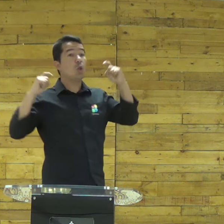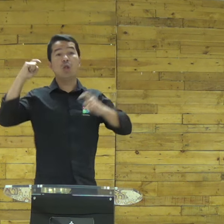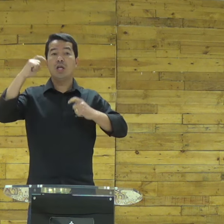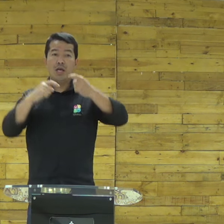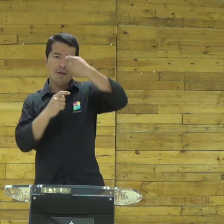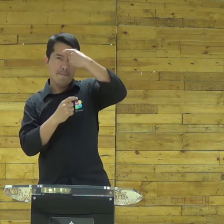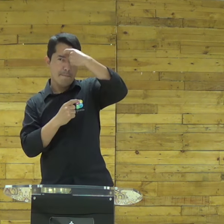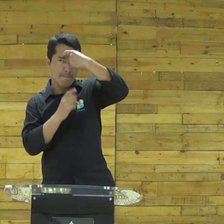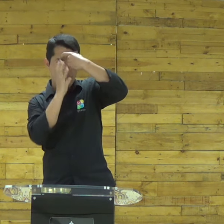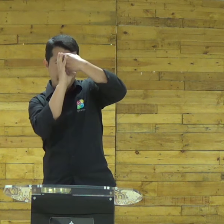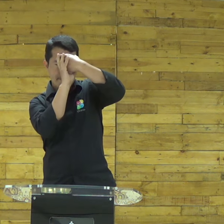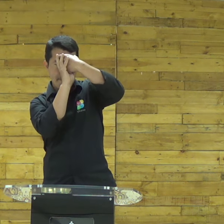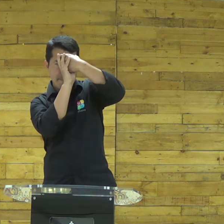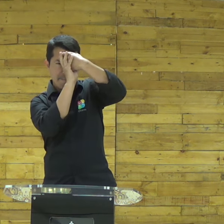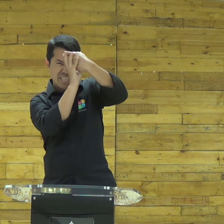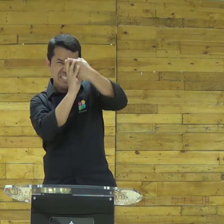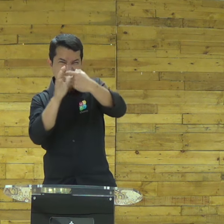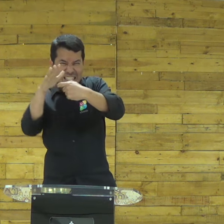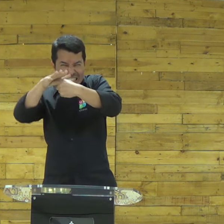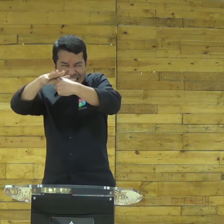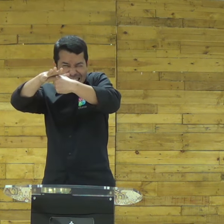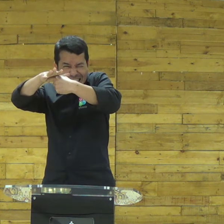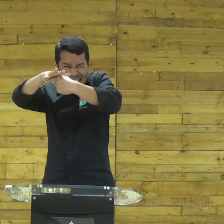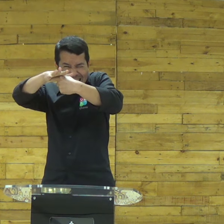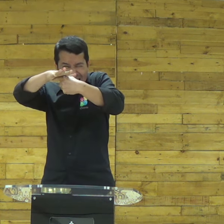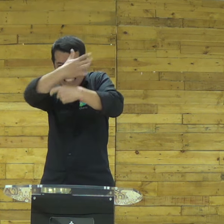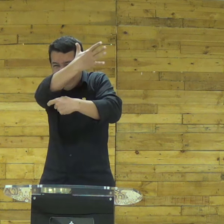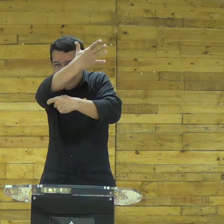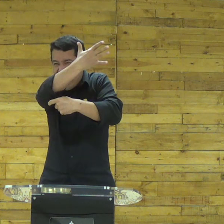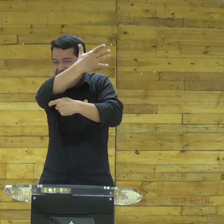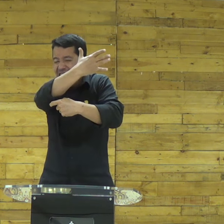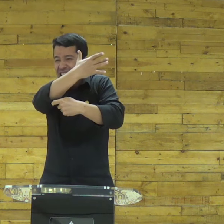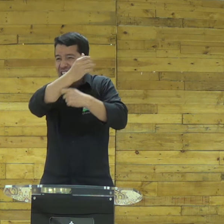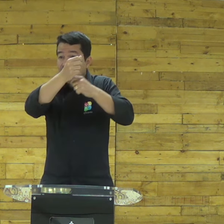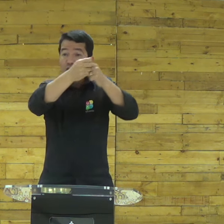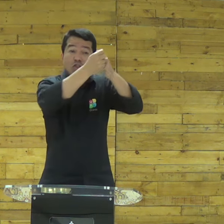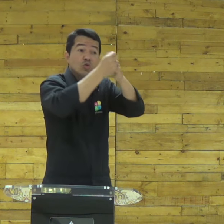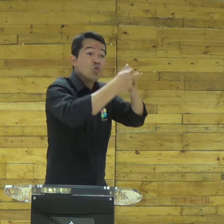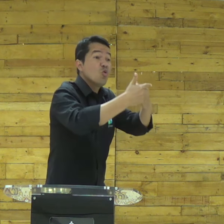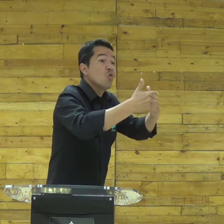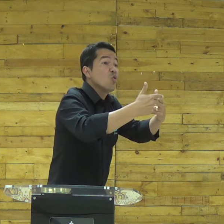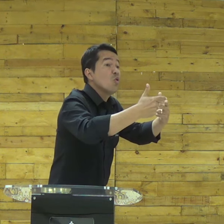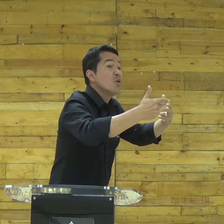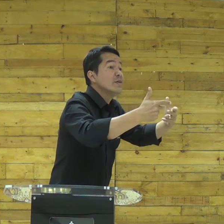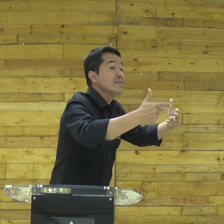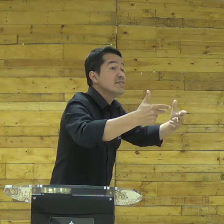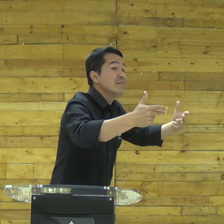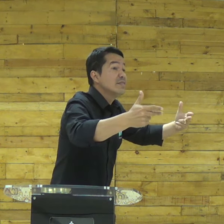enlouquecem com isso a sua mente está cheia disso de